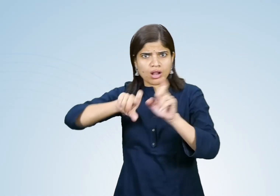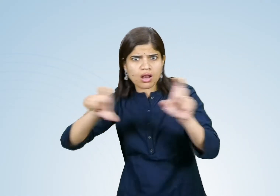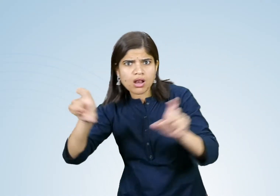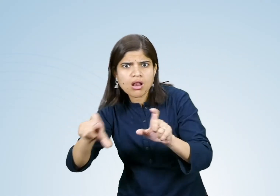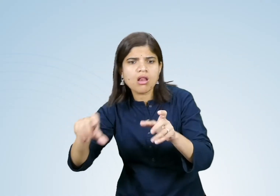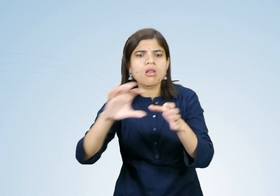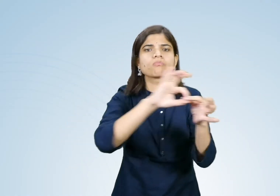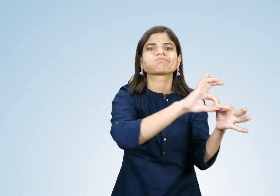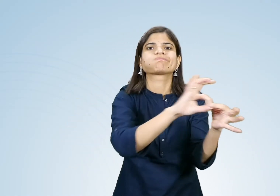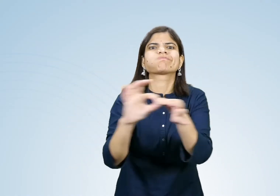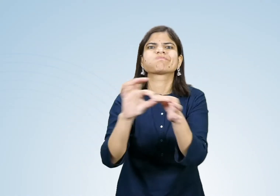है।